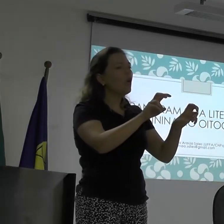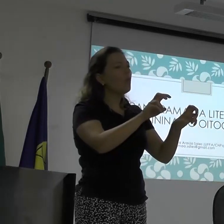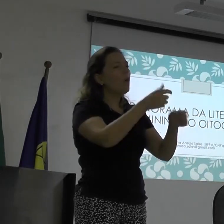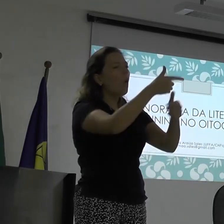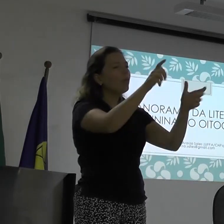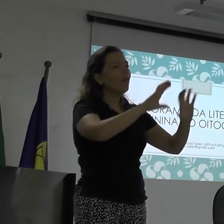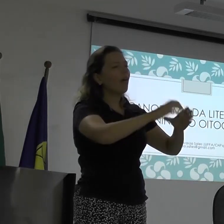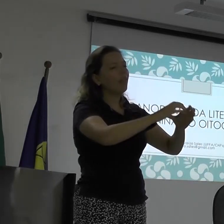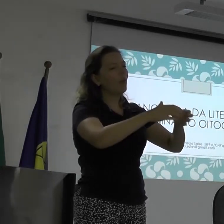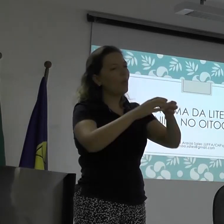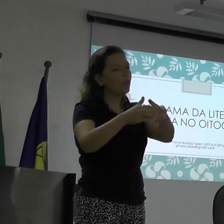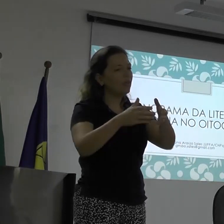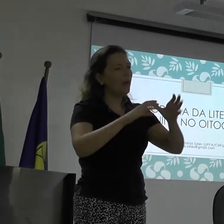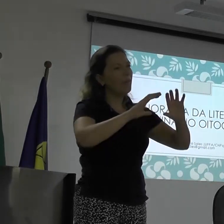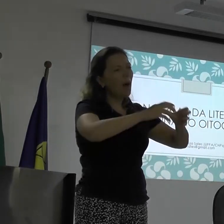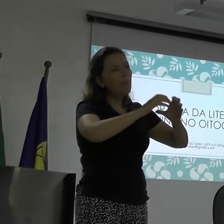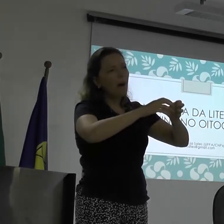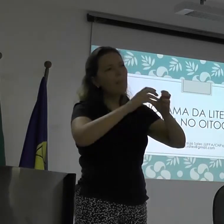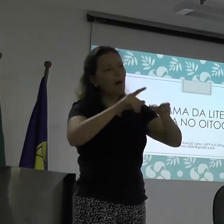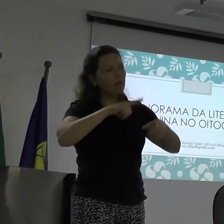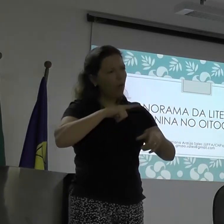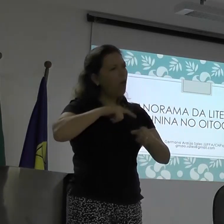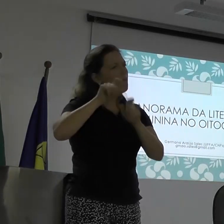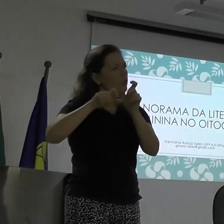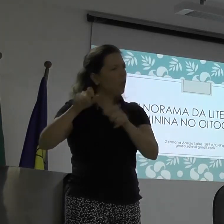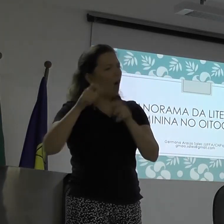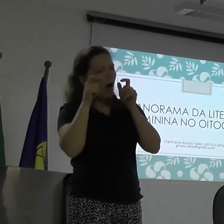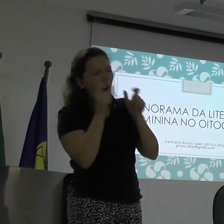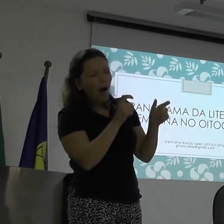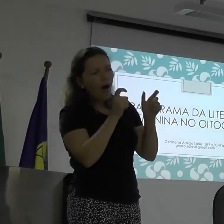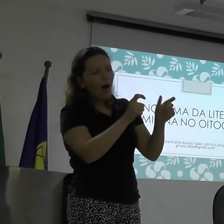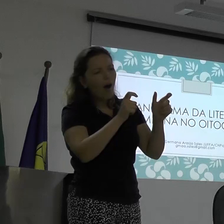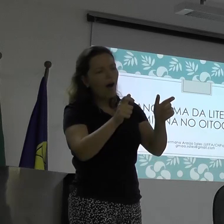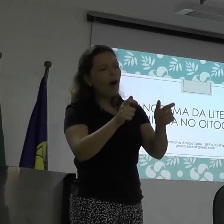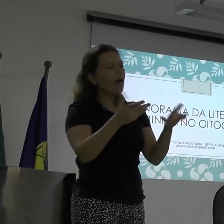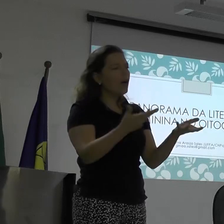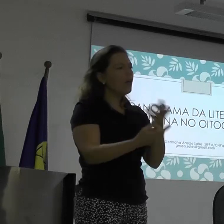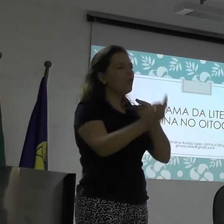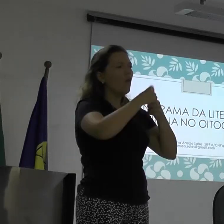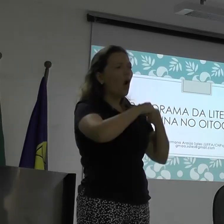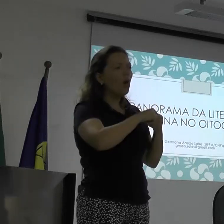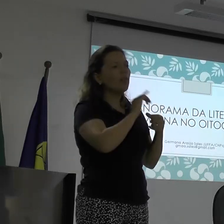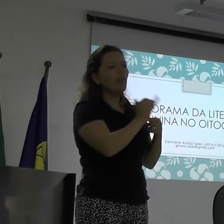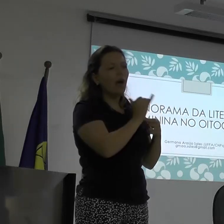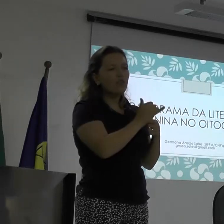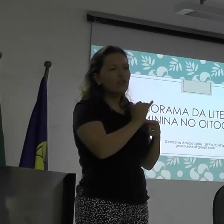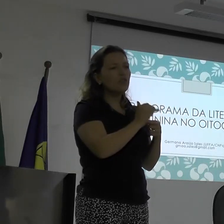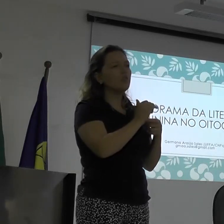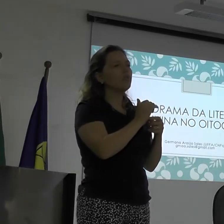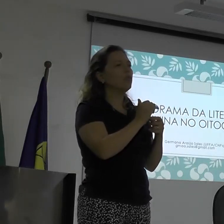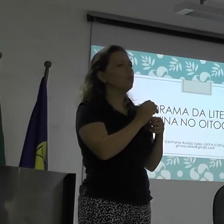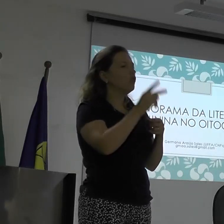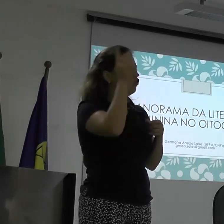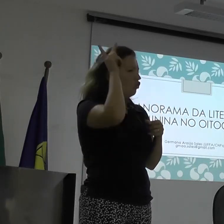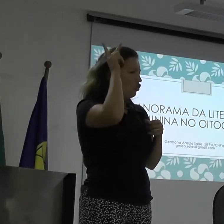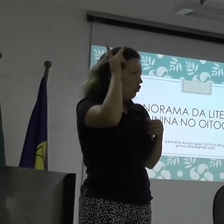outras categorias tem pessoas que se interessam pela recuperação dessas narrativas indígenas, né?